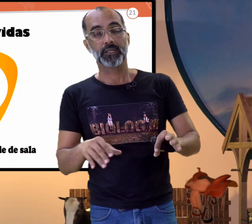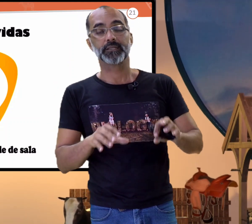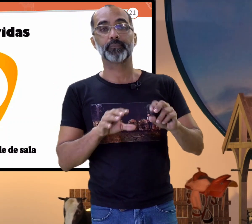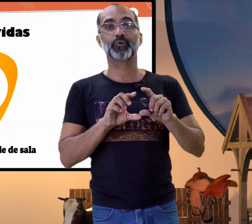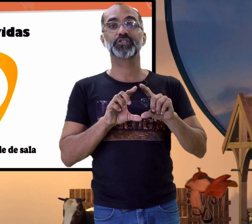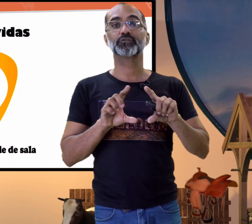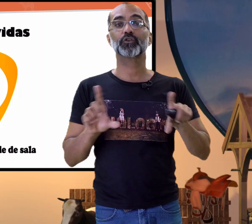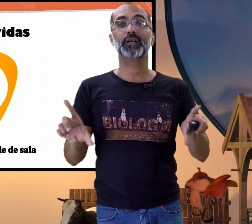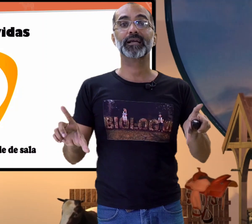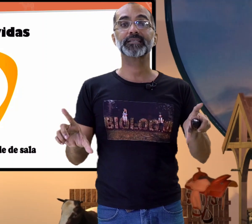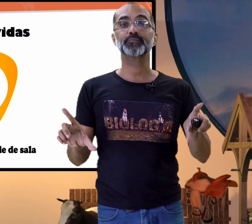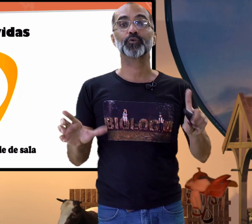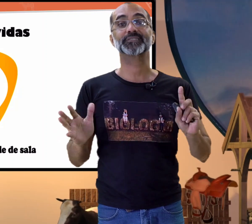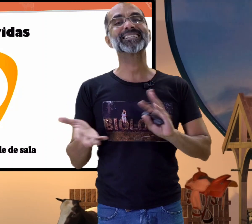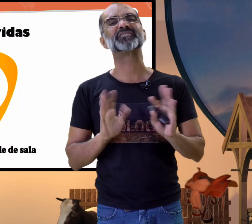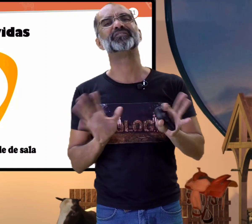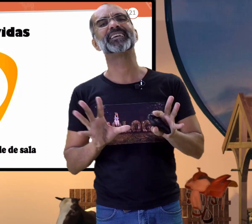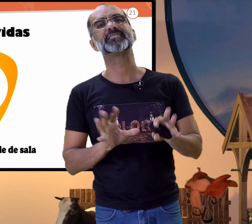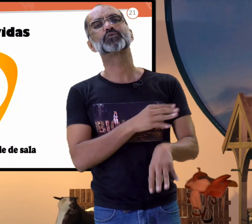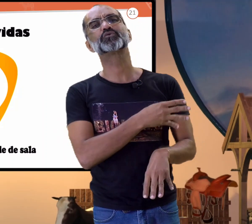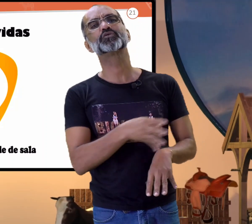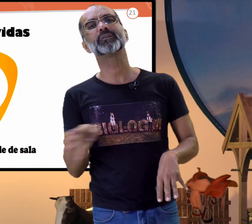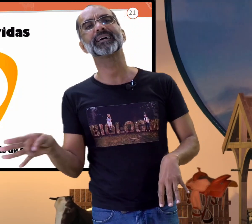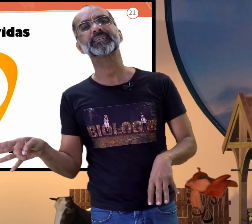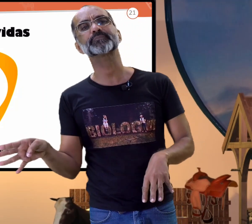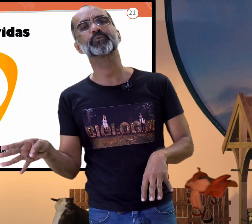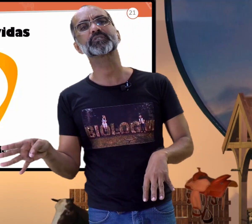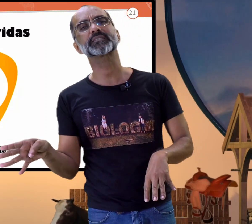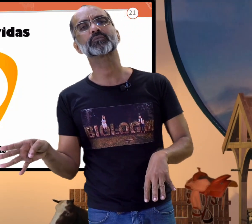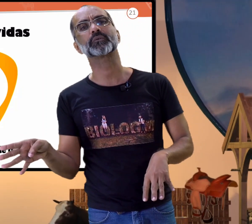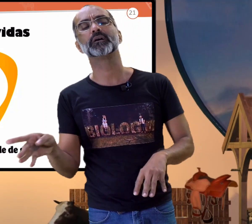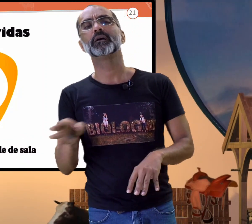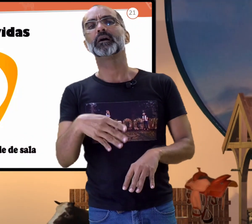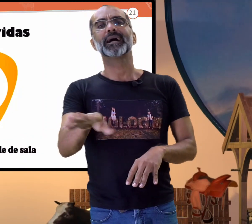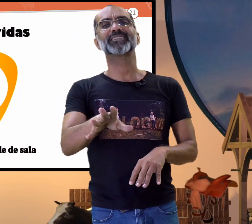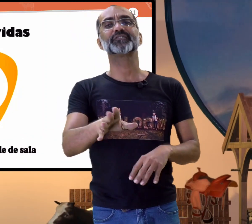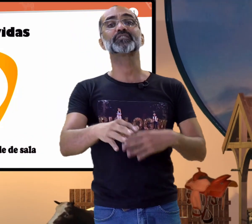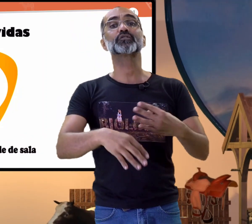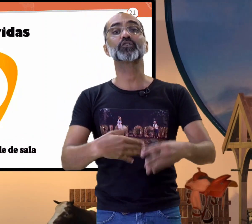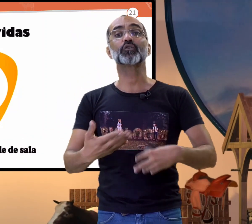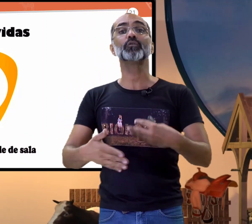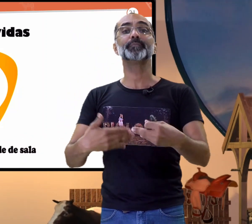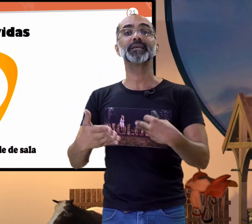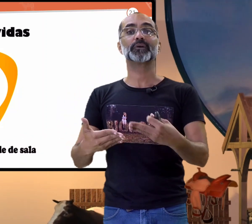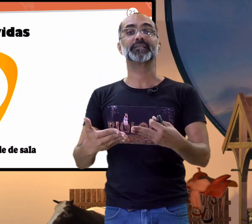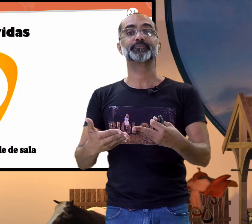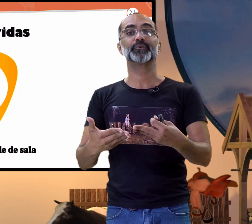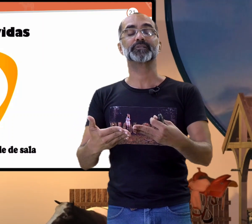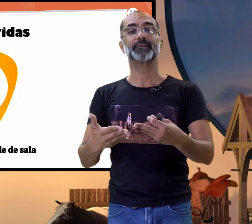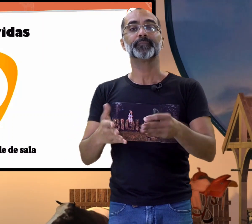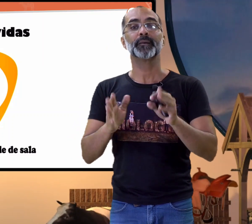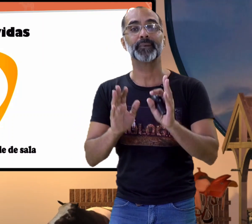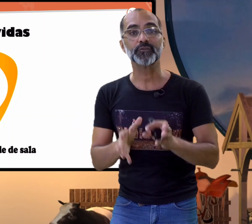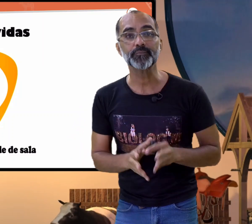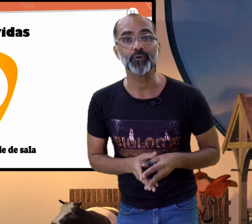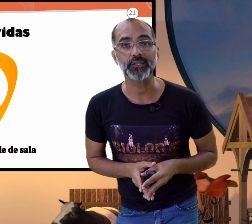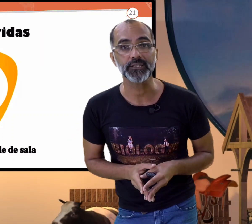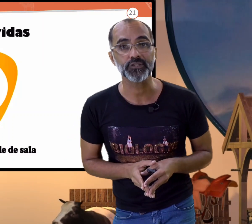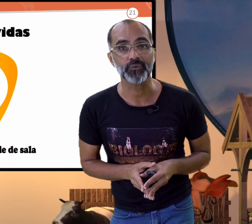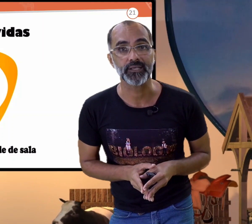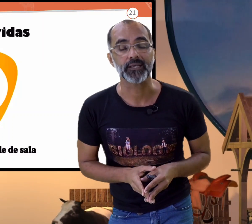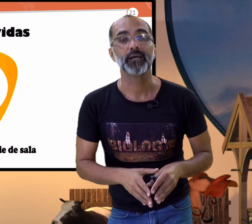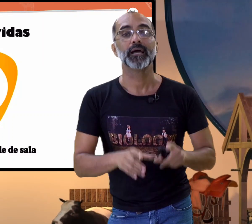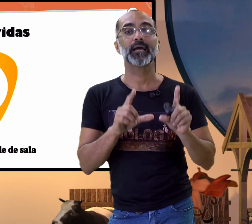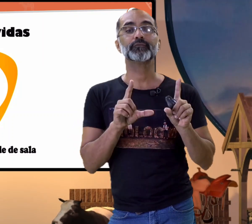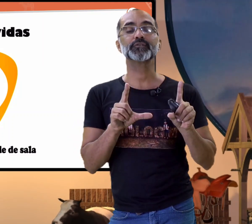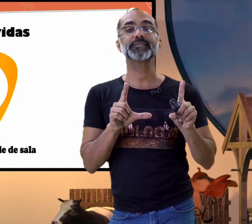pergunta, depois a gente colocar a resposta. Às vezes, o tio lê a resposta toda. Às vezes, eu só comento a resposta. Mas o